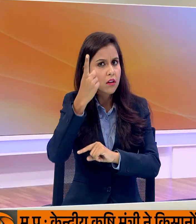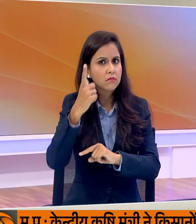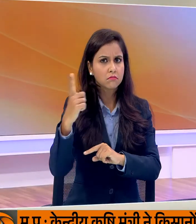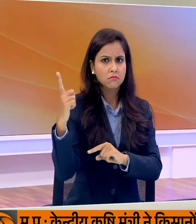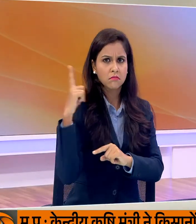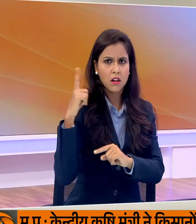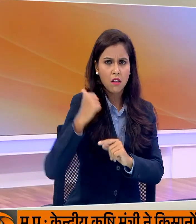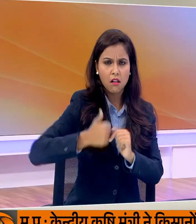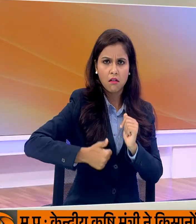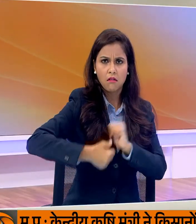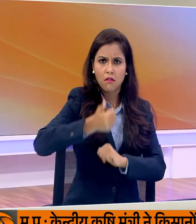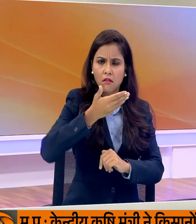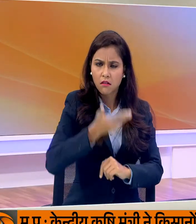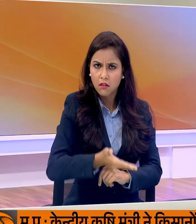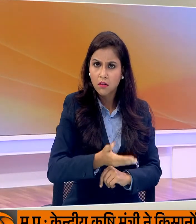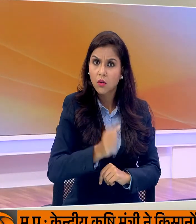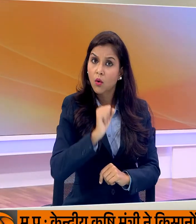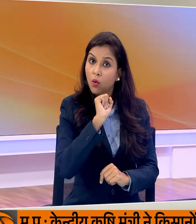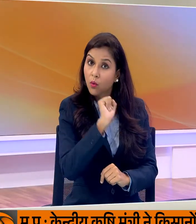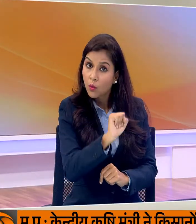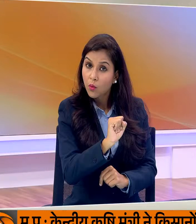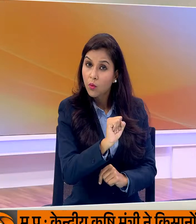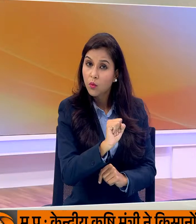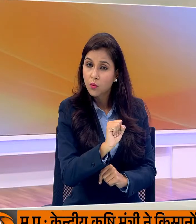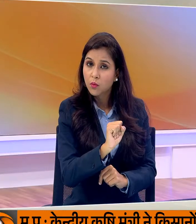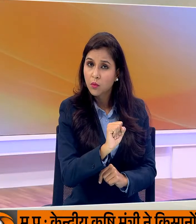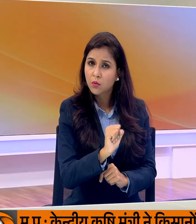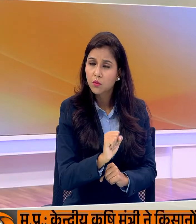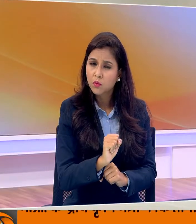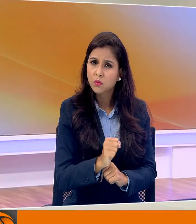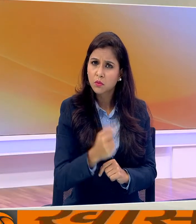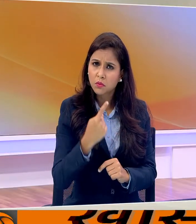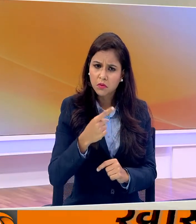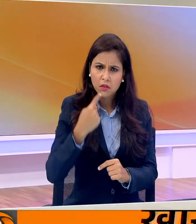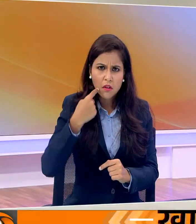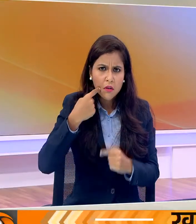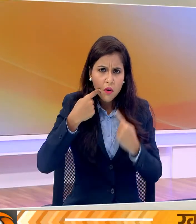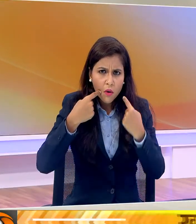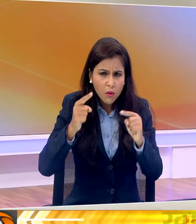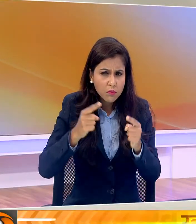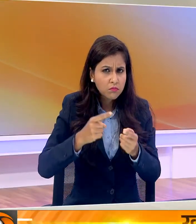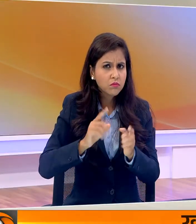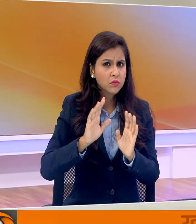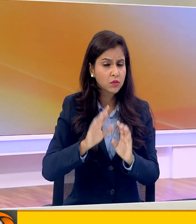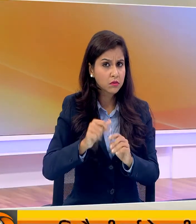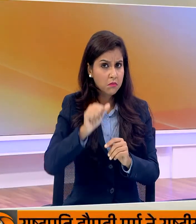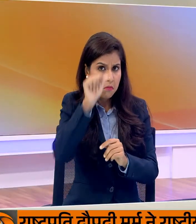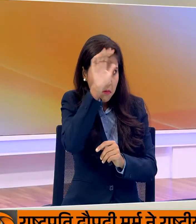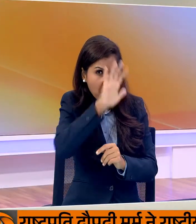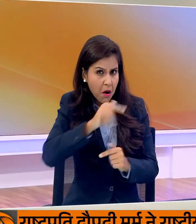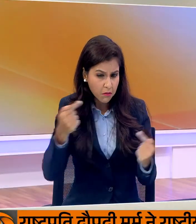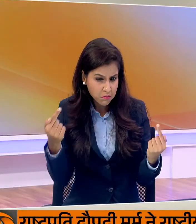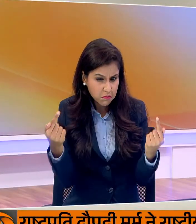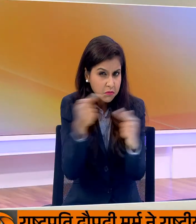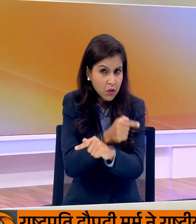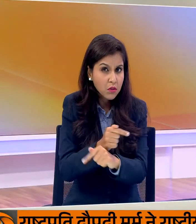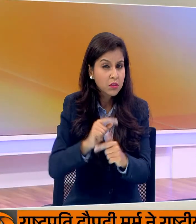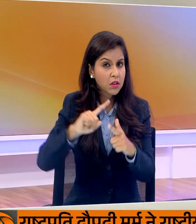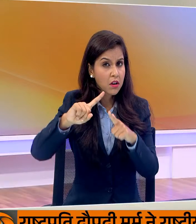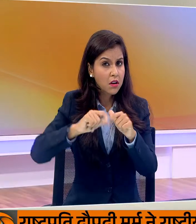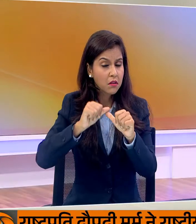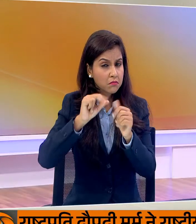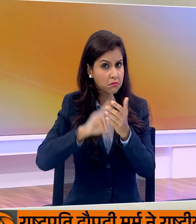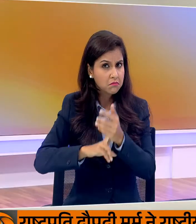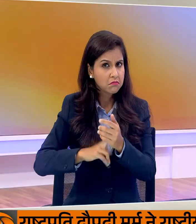हैं जिन्होंने किसी घोषित भारत विरोधी सांसद के